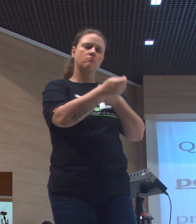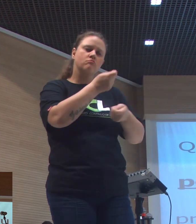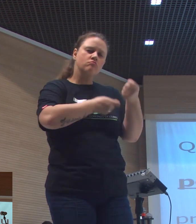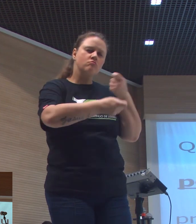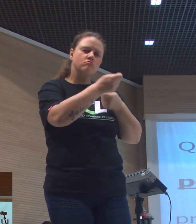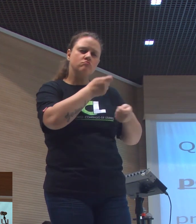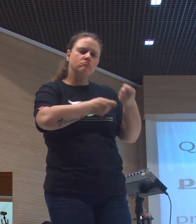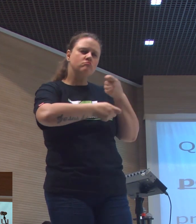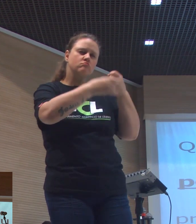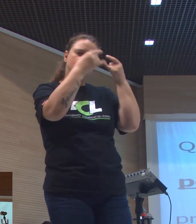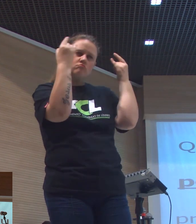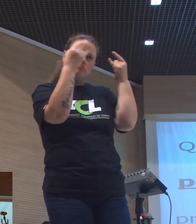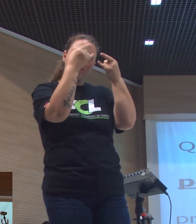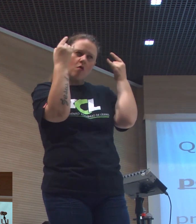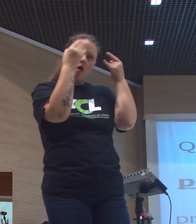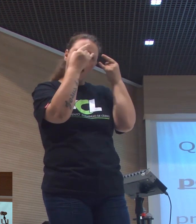desonestas,